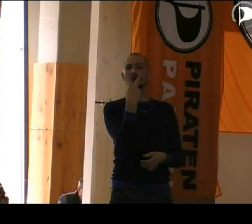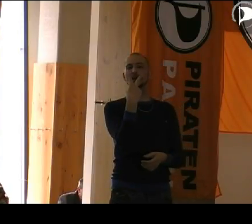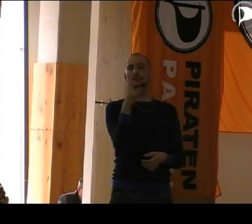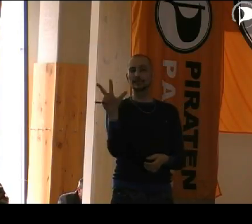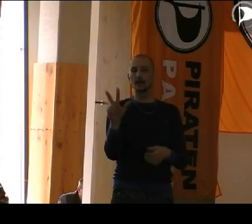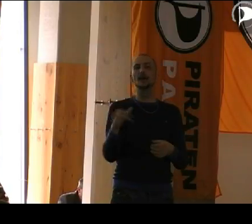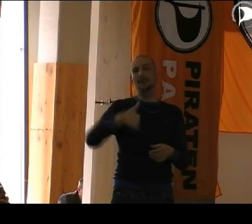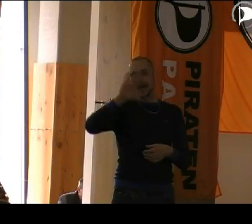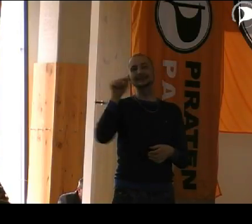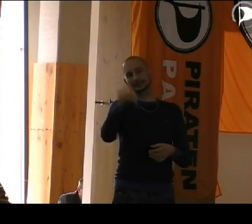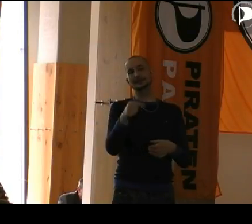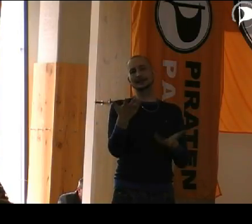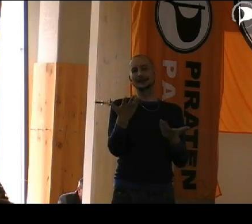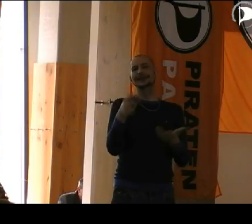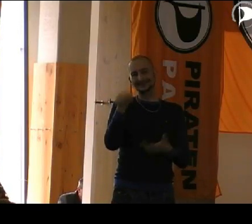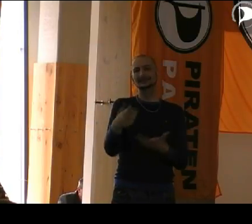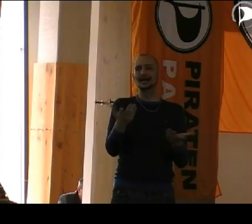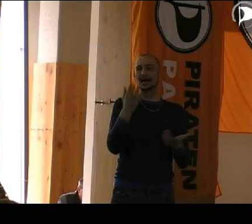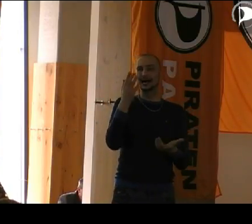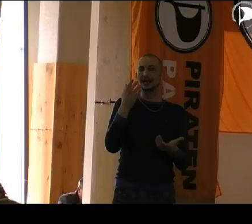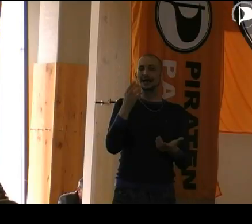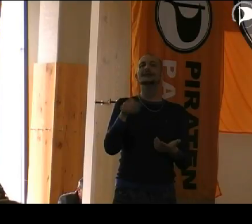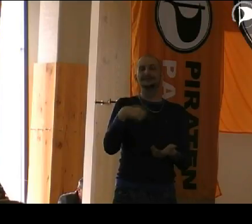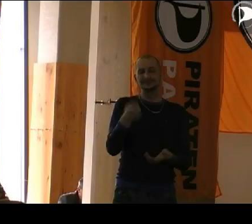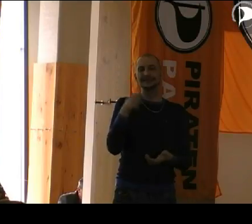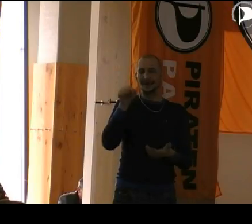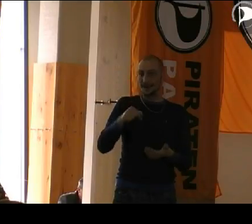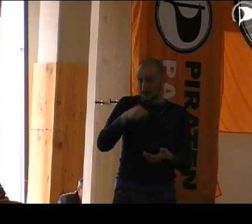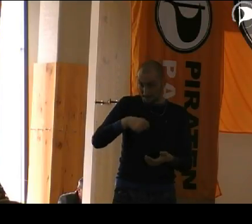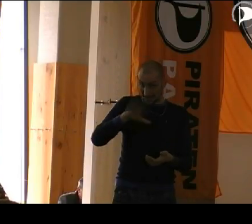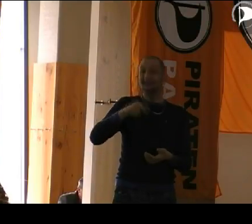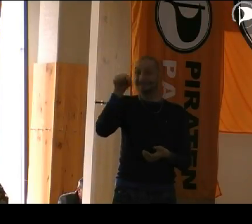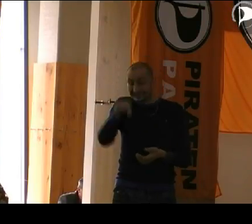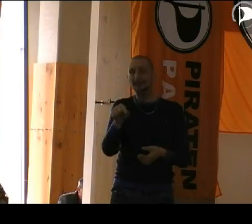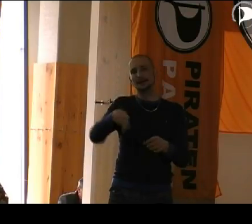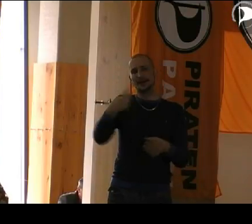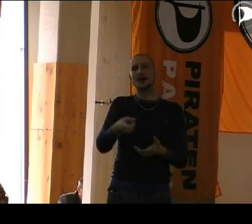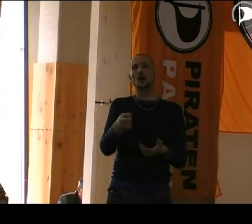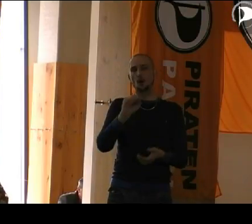nicht soll der andere antrag ist